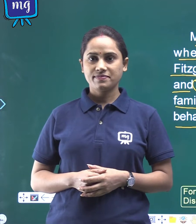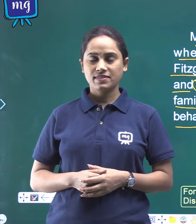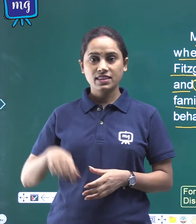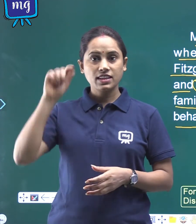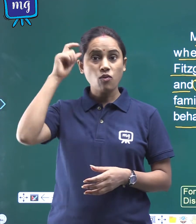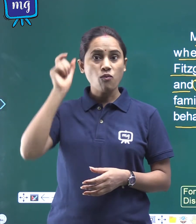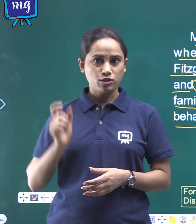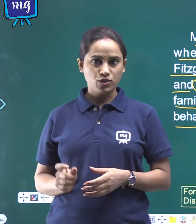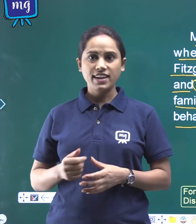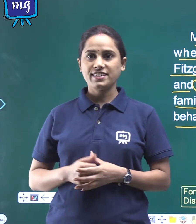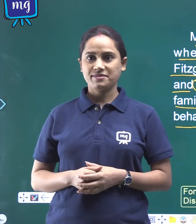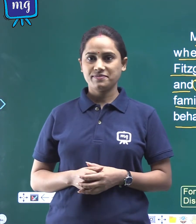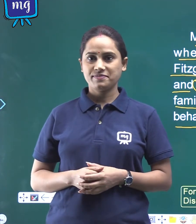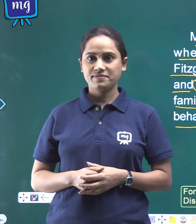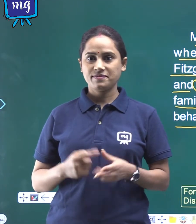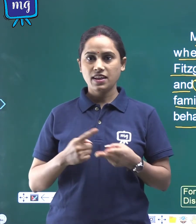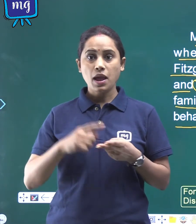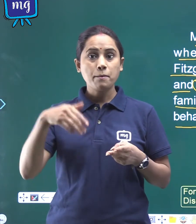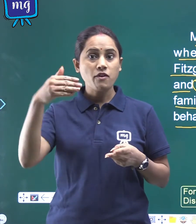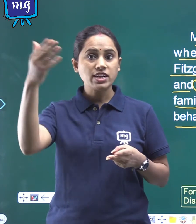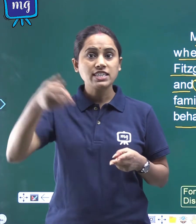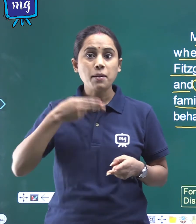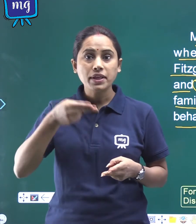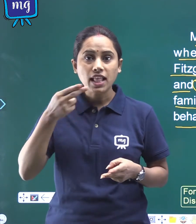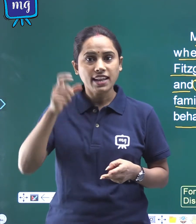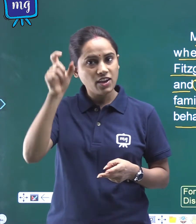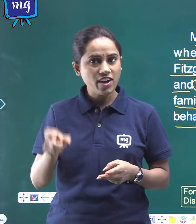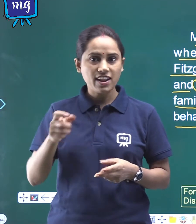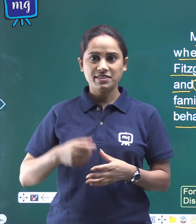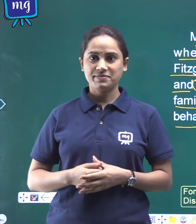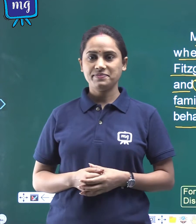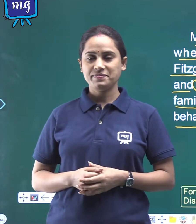fortune teller, भविष्य बतलाने वाला.